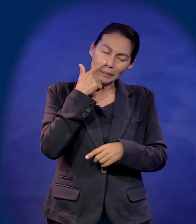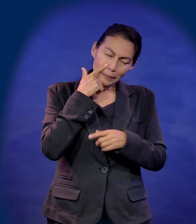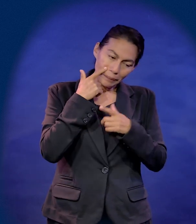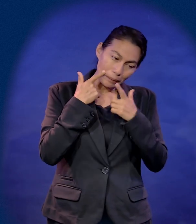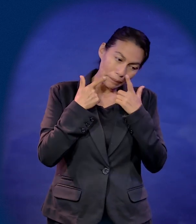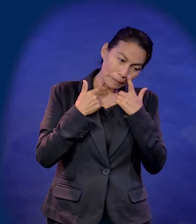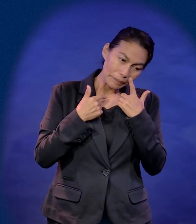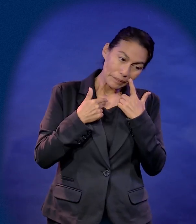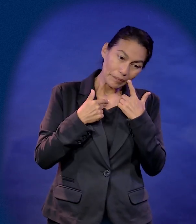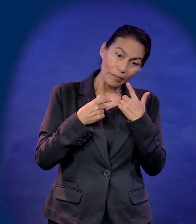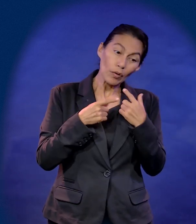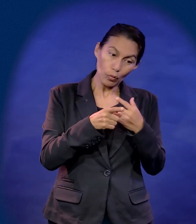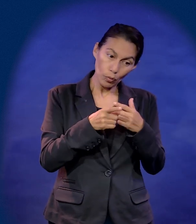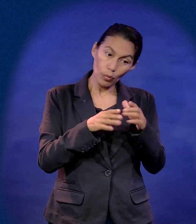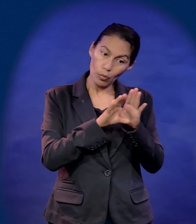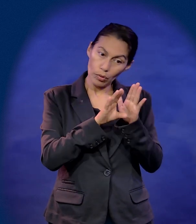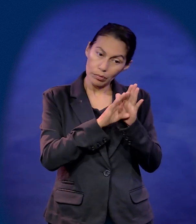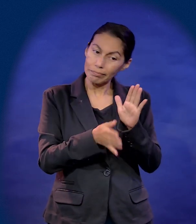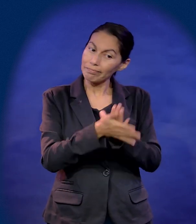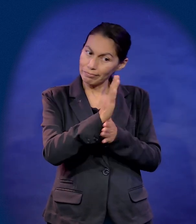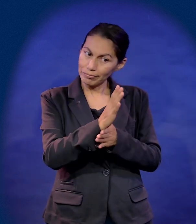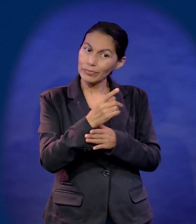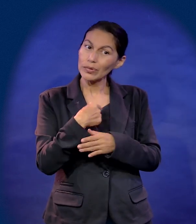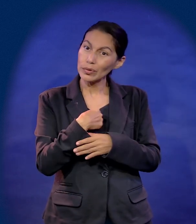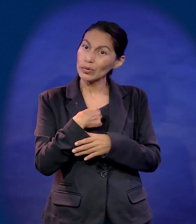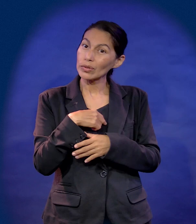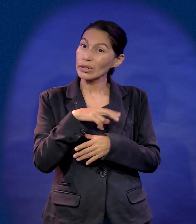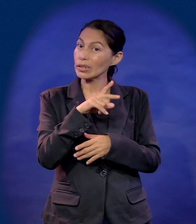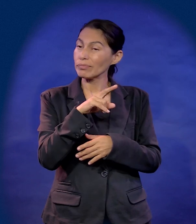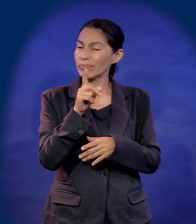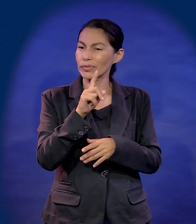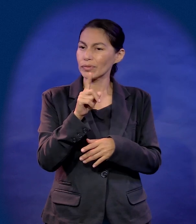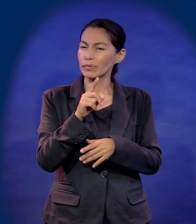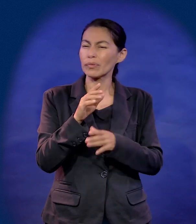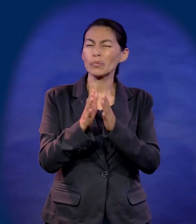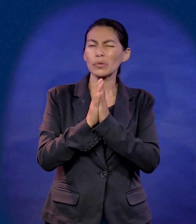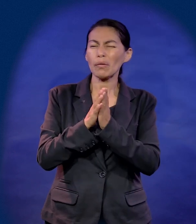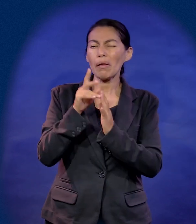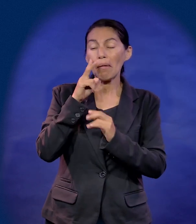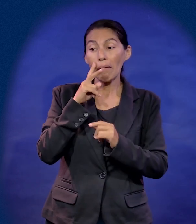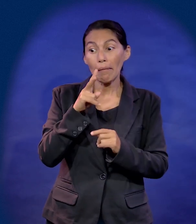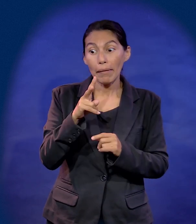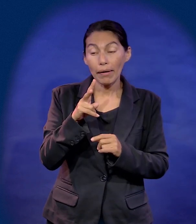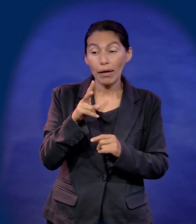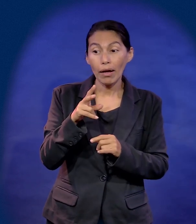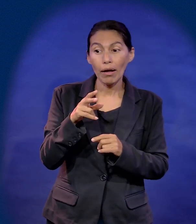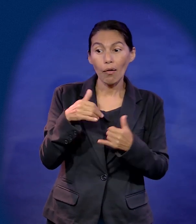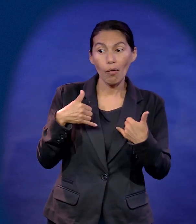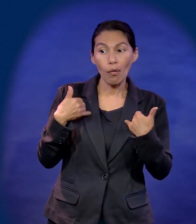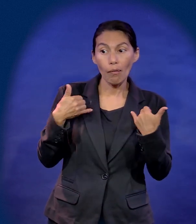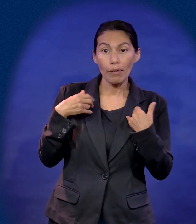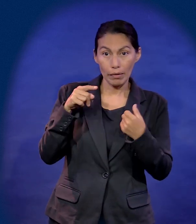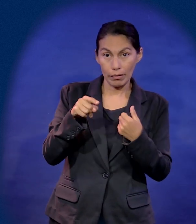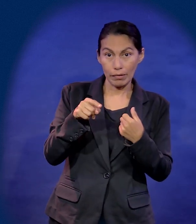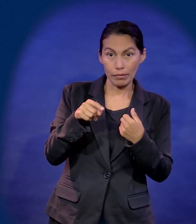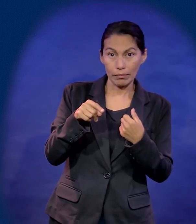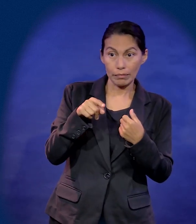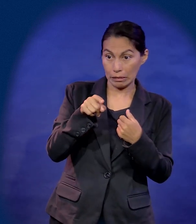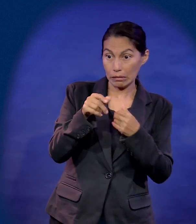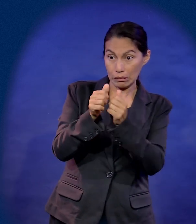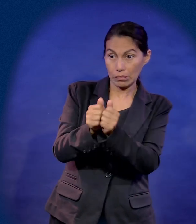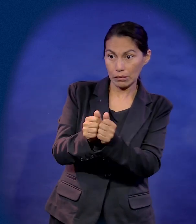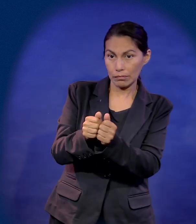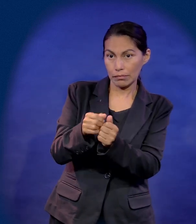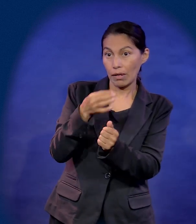dije a uno de los muchachos que estaba en su cuarto, ve al cuarto, yo no tengo ganas de subir. Mira si acaso el muchacho está allí. Si